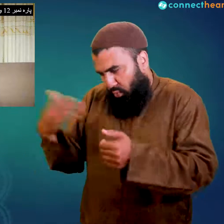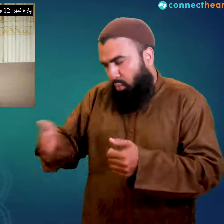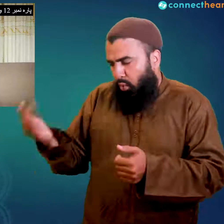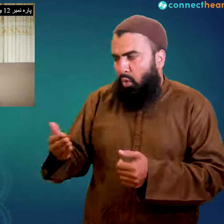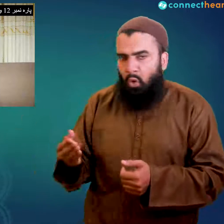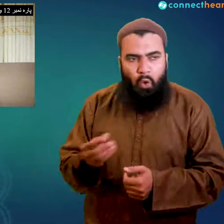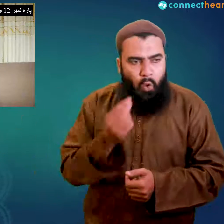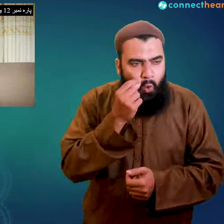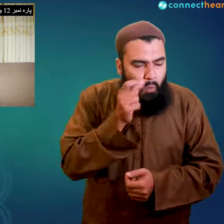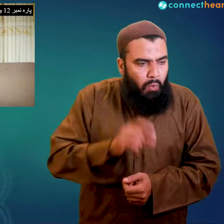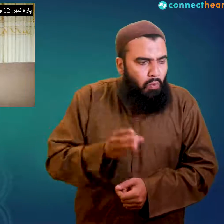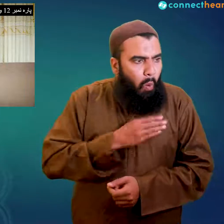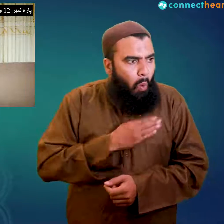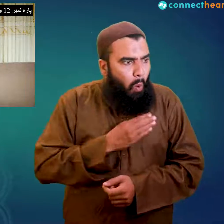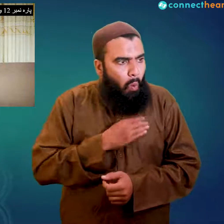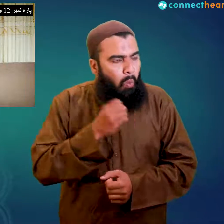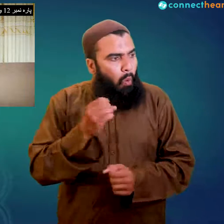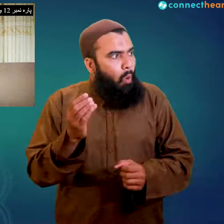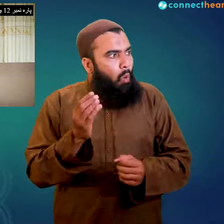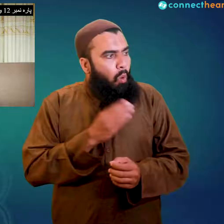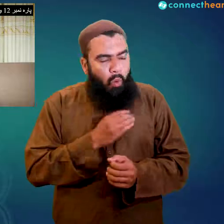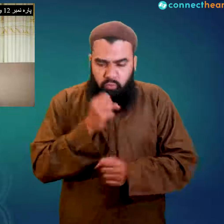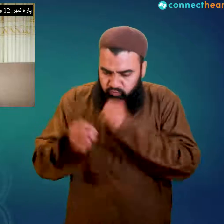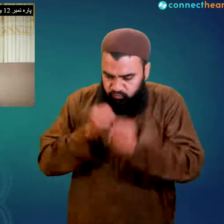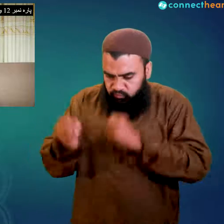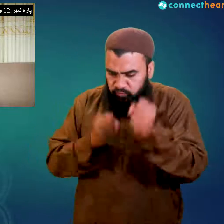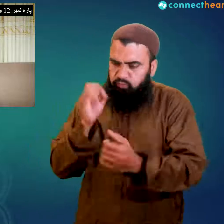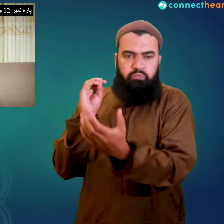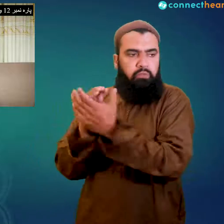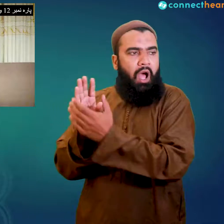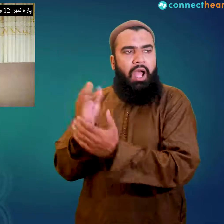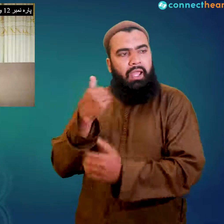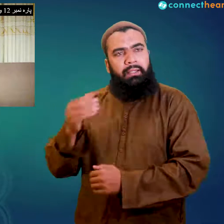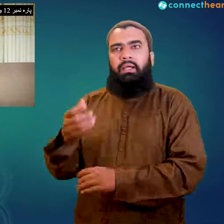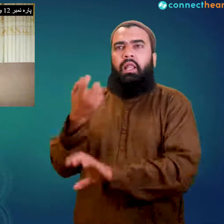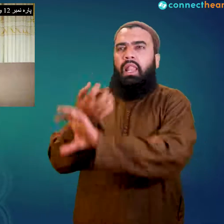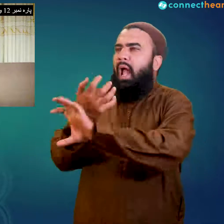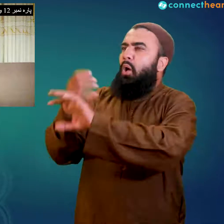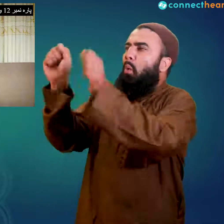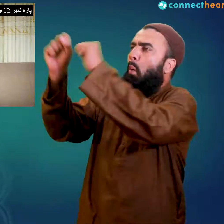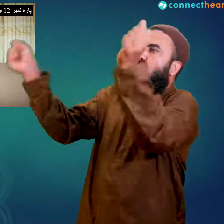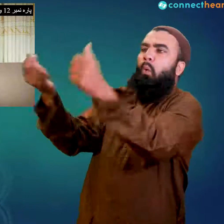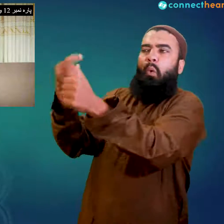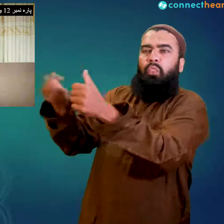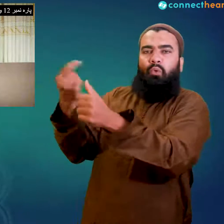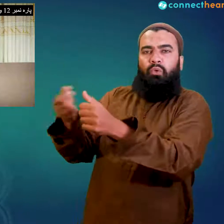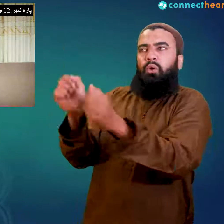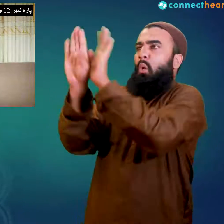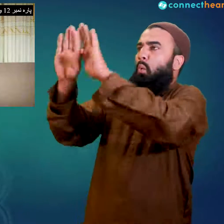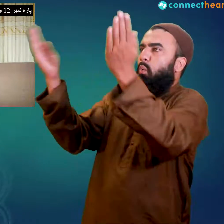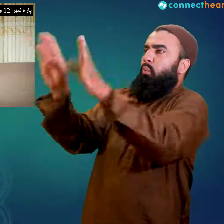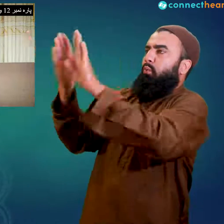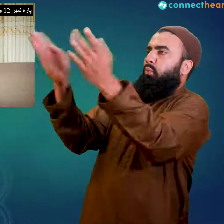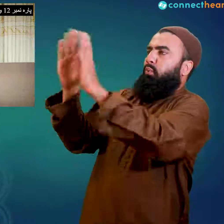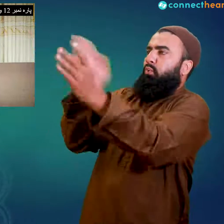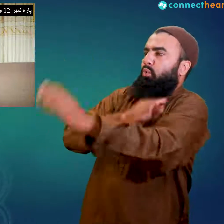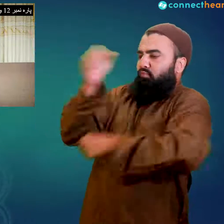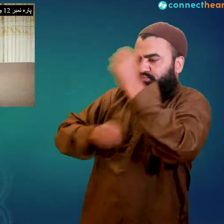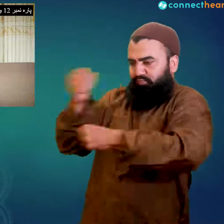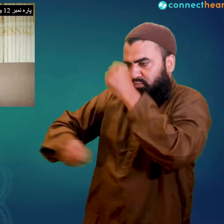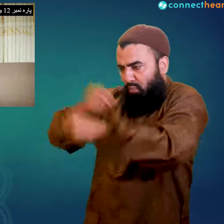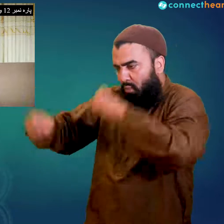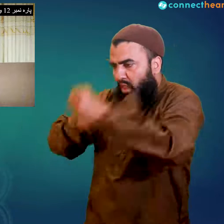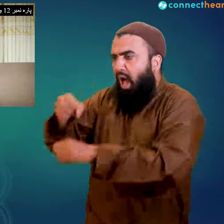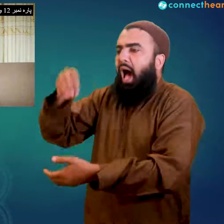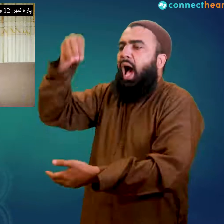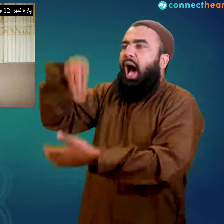دروازے پر موجود تھا اور اس کے ساتھ ایک چھوٹا بچہ موجود تھا۔ تو اس پر عزیز مصر کی بیوی نے اس سے کہا کہ اس